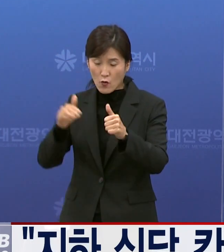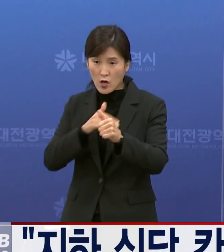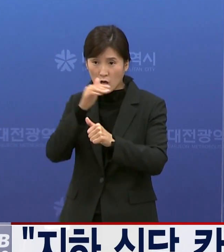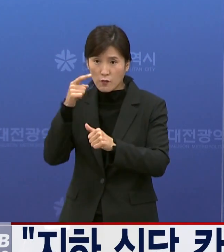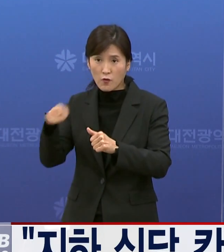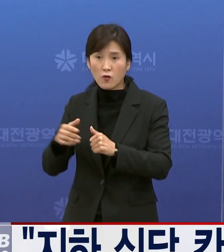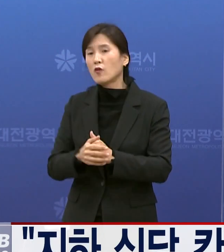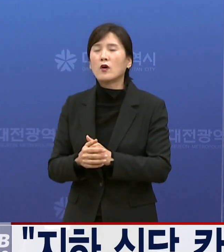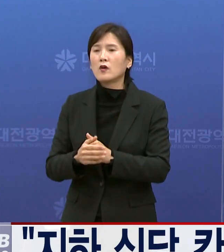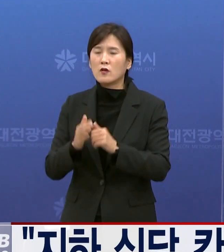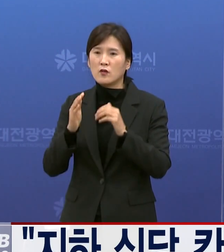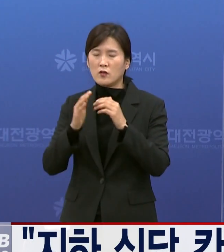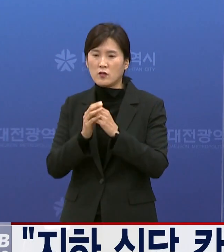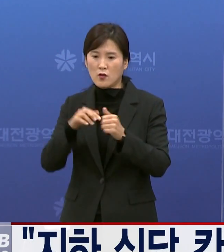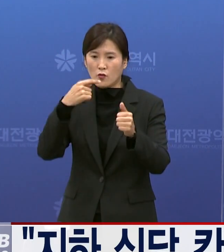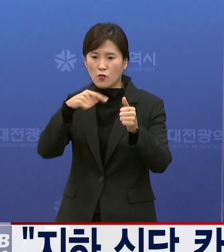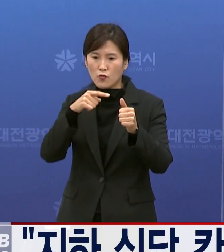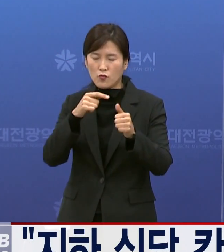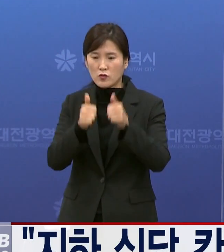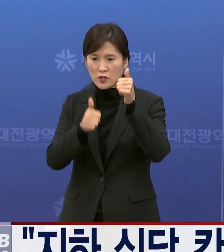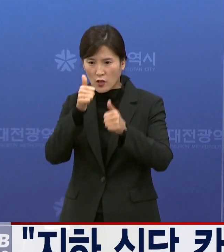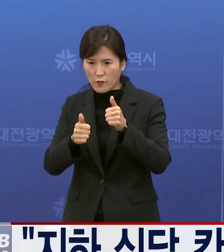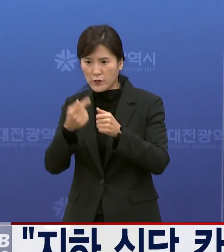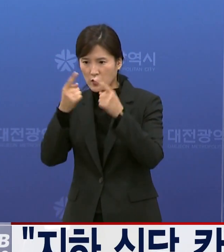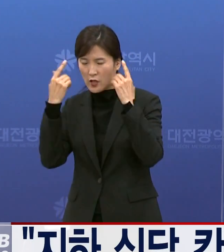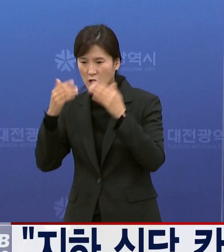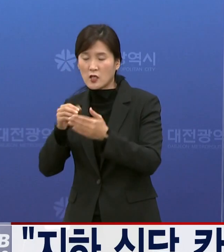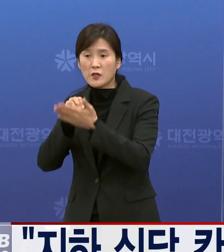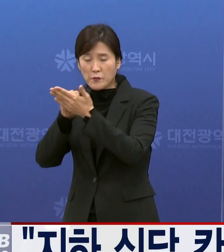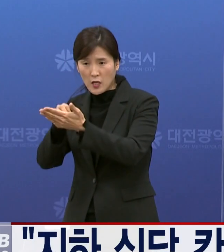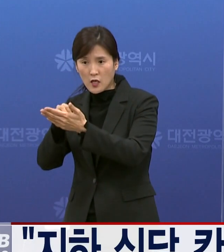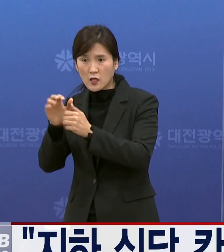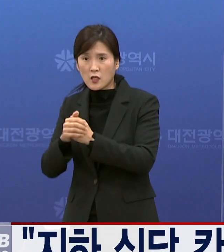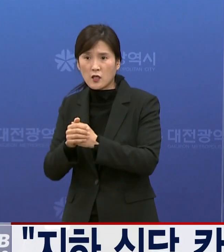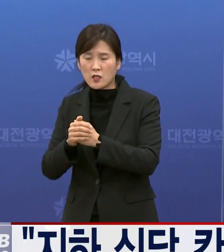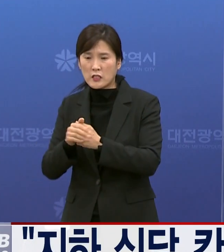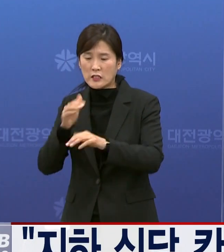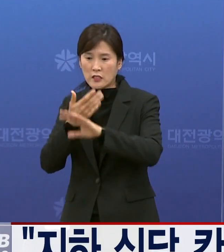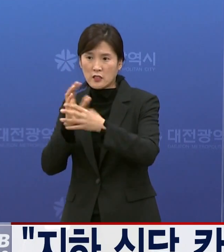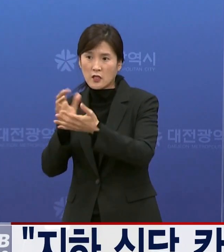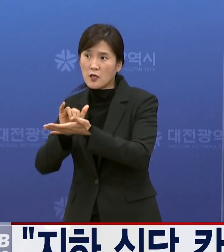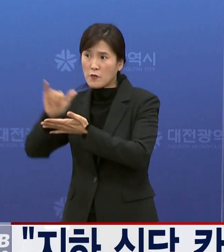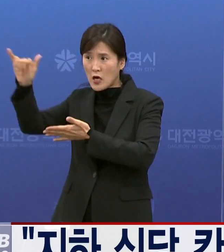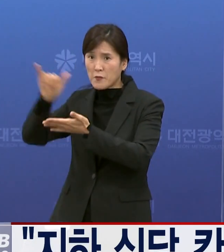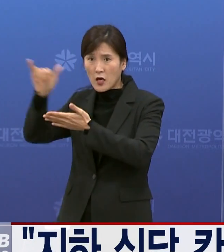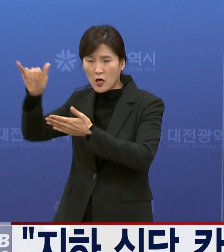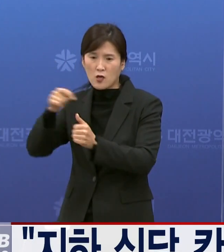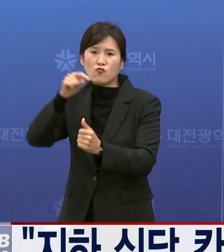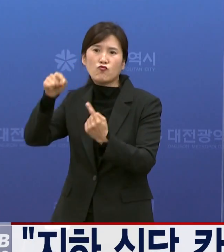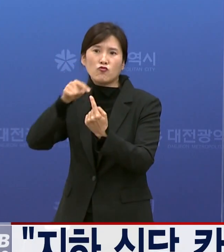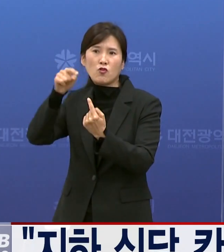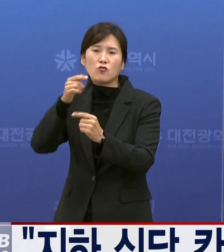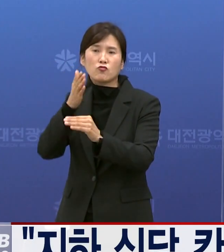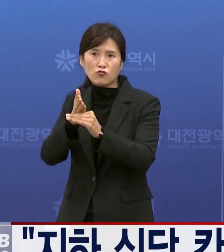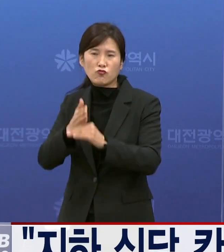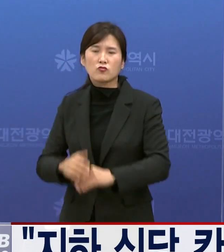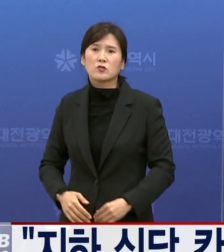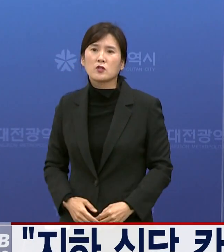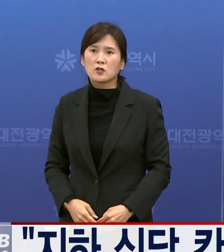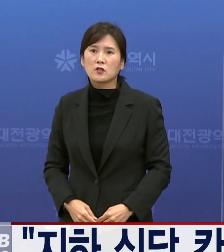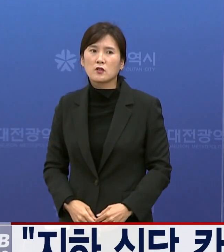말씀드리면 교육과정은 검정고시반, 수능반, 유학반 등 다양한 형태의 프로그램을 운영하고 있는 것으로 알려졌습니다.